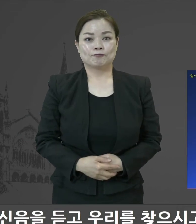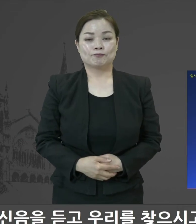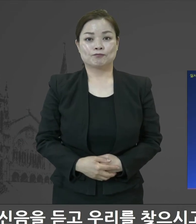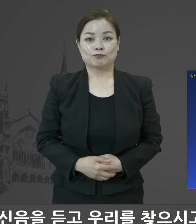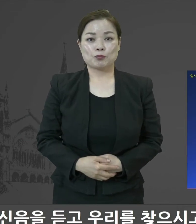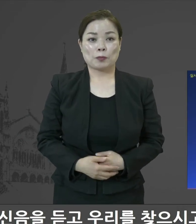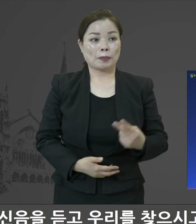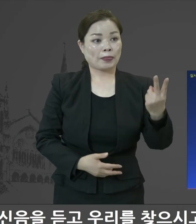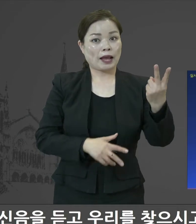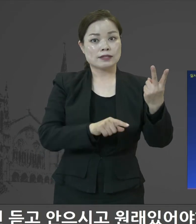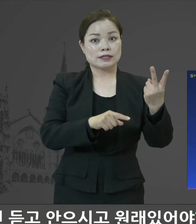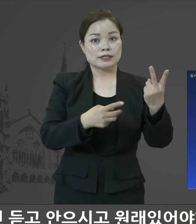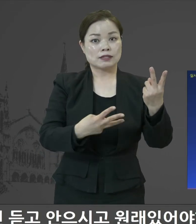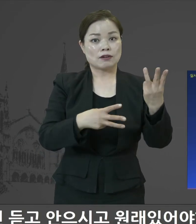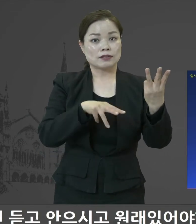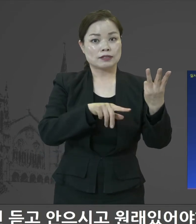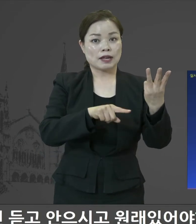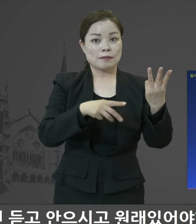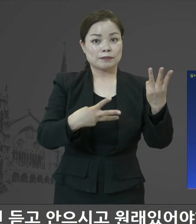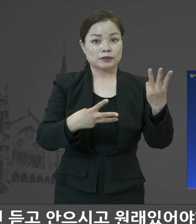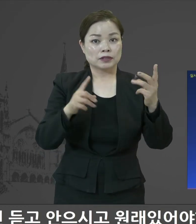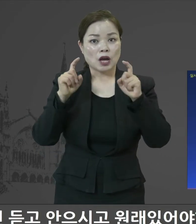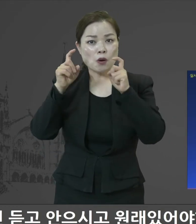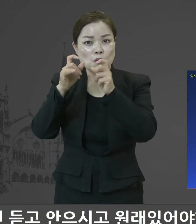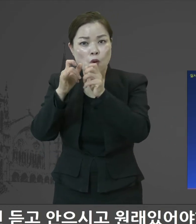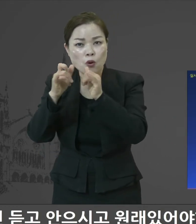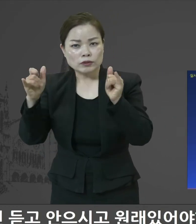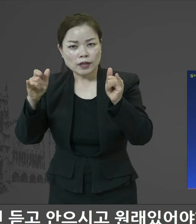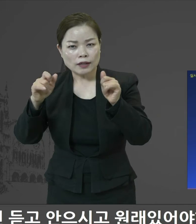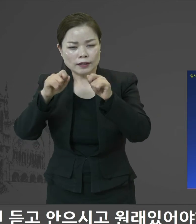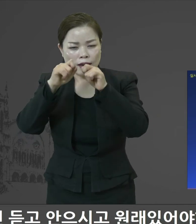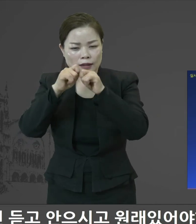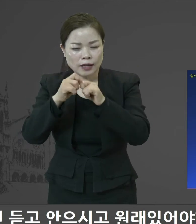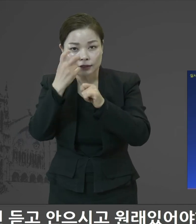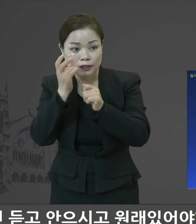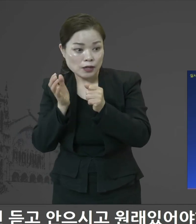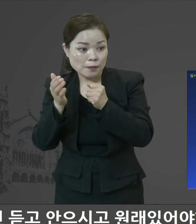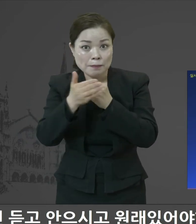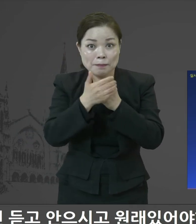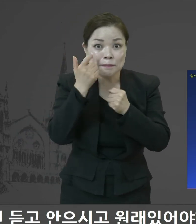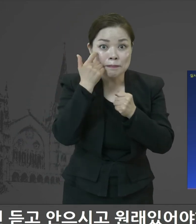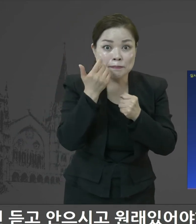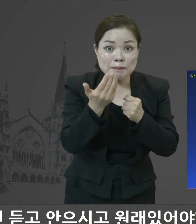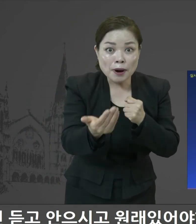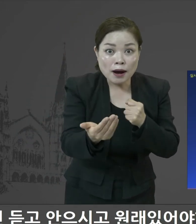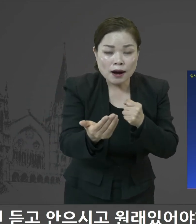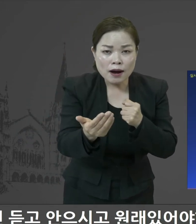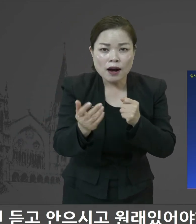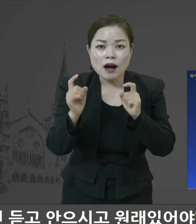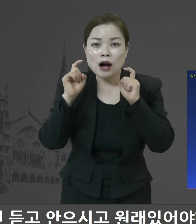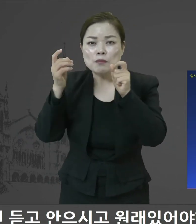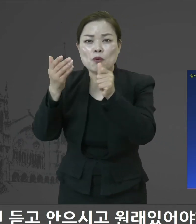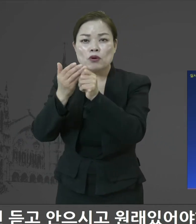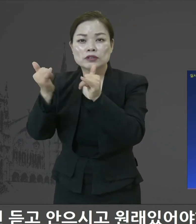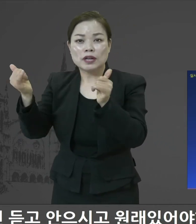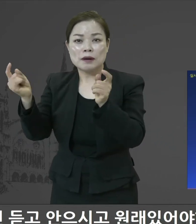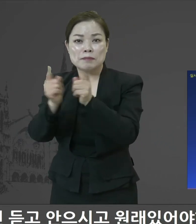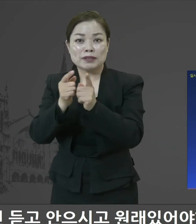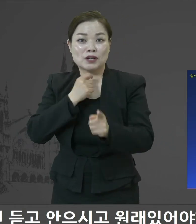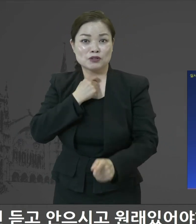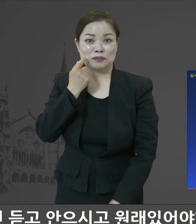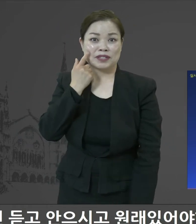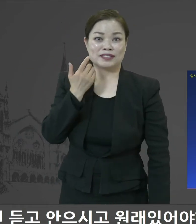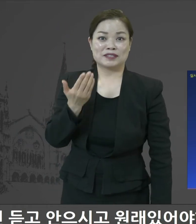여러분, 2절과 3절을 보시면 목자가 양들을 세밀하게 보살피지 않습니까? 여러분, 이런 목자 만나고 싶지